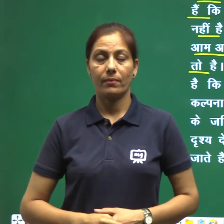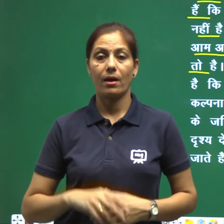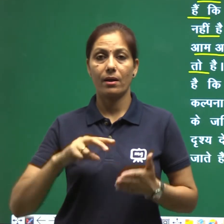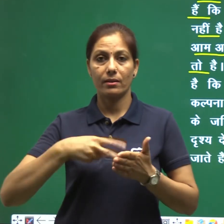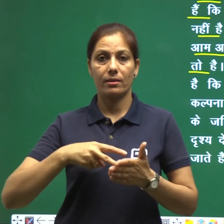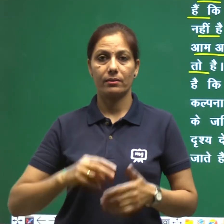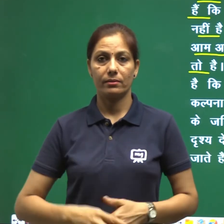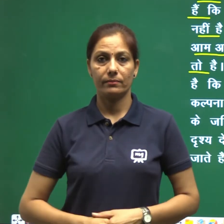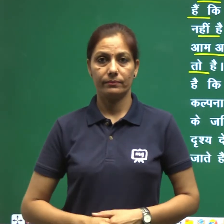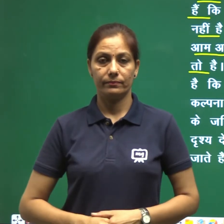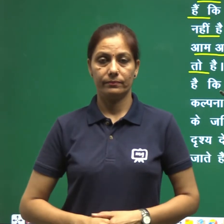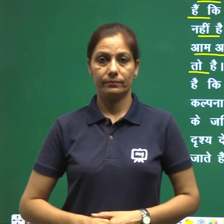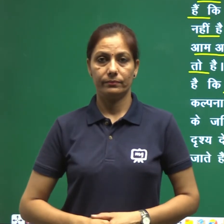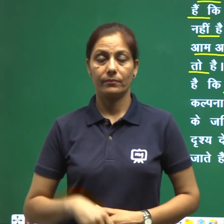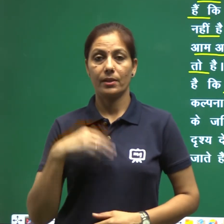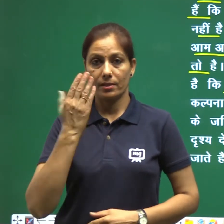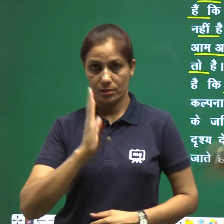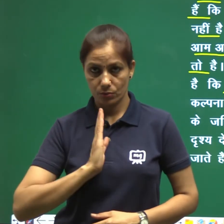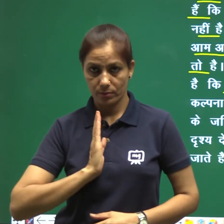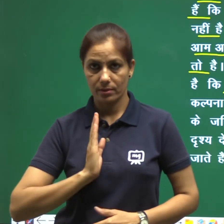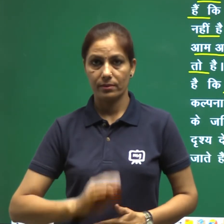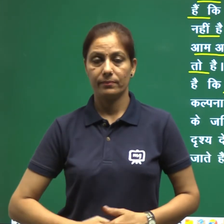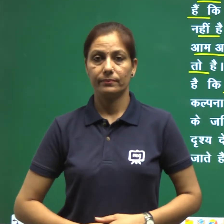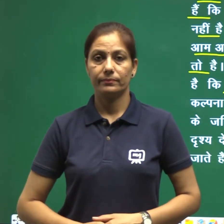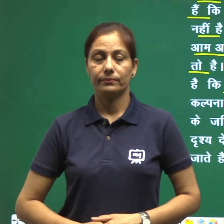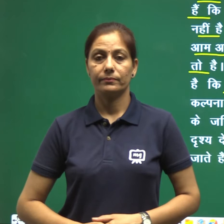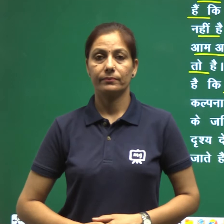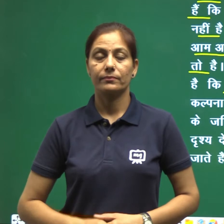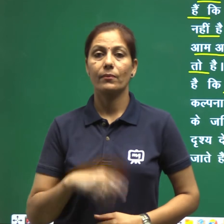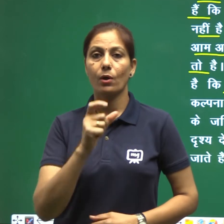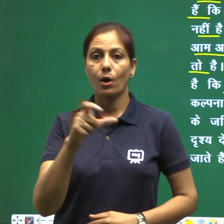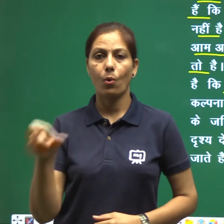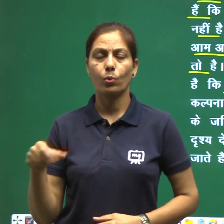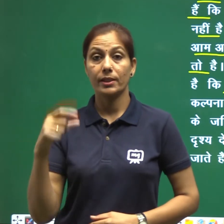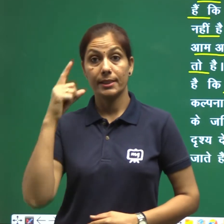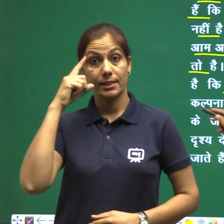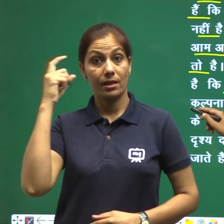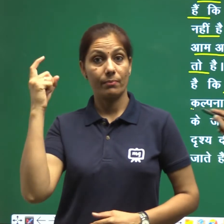अर्थात ईश्वर मानव की कल्पना है